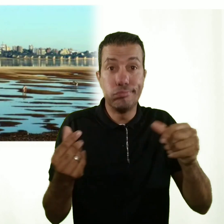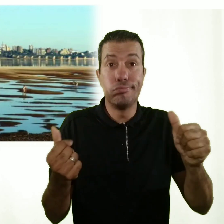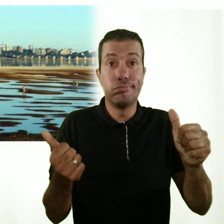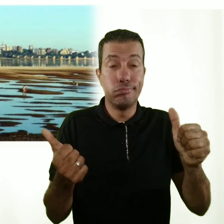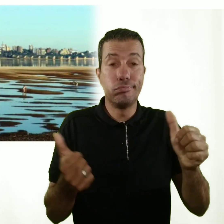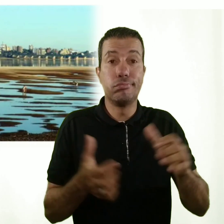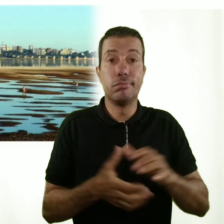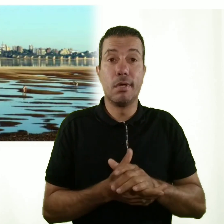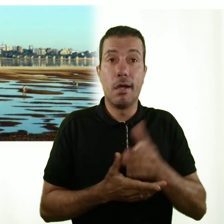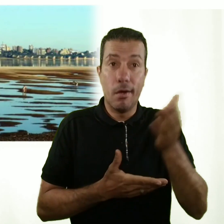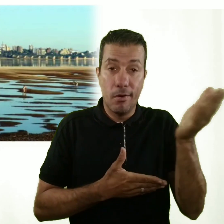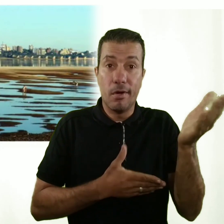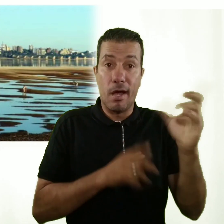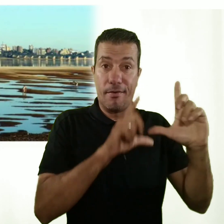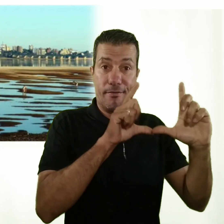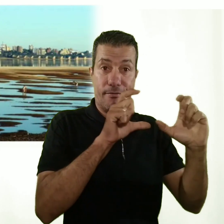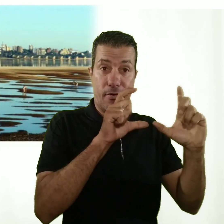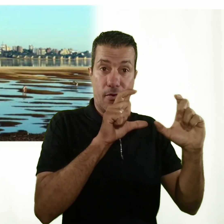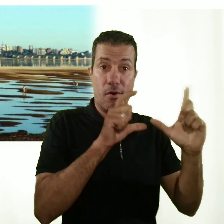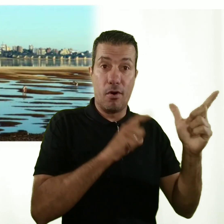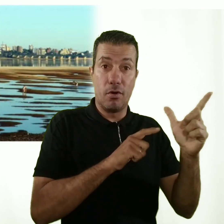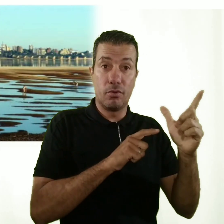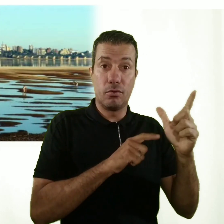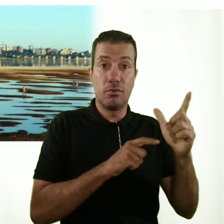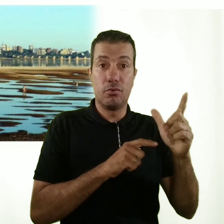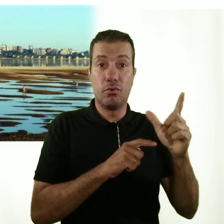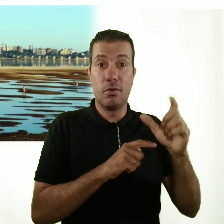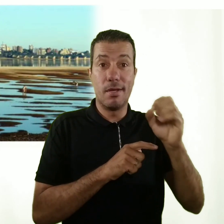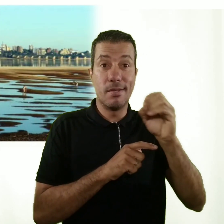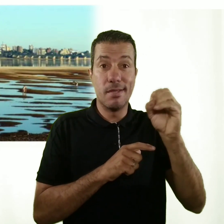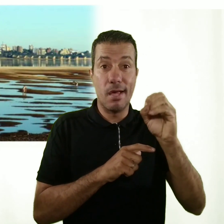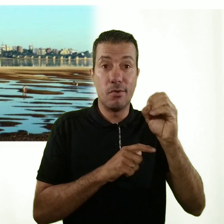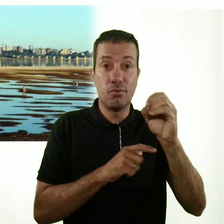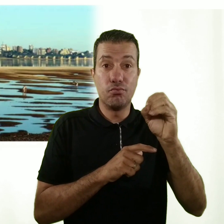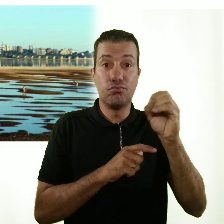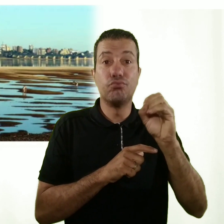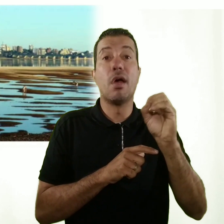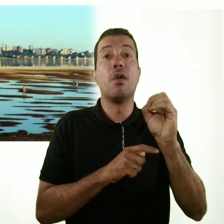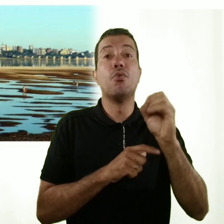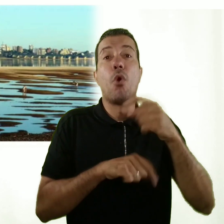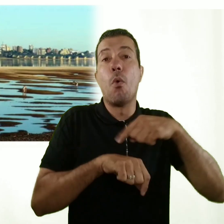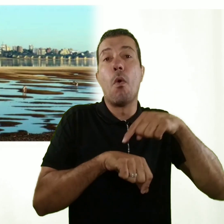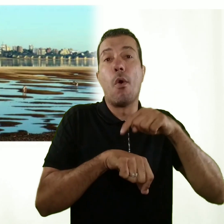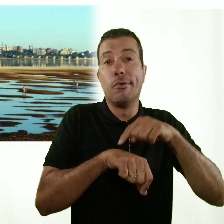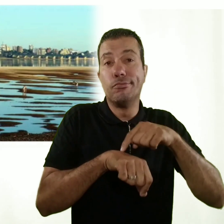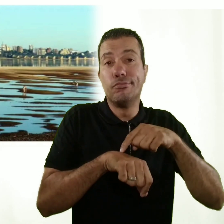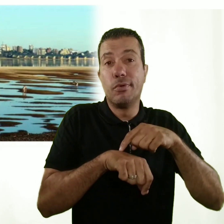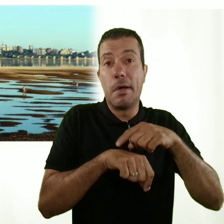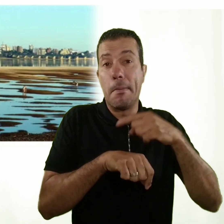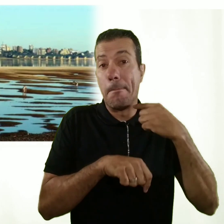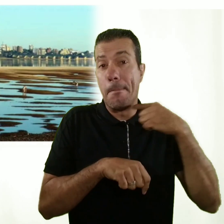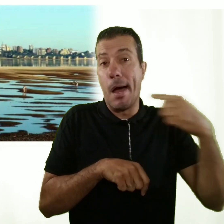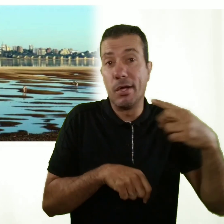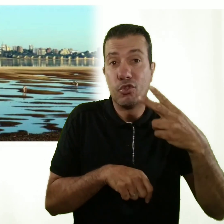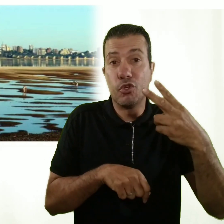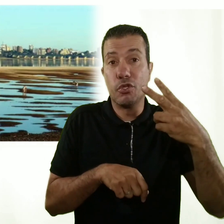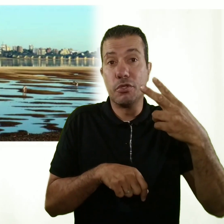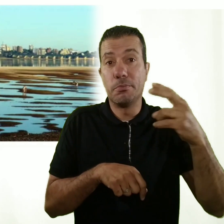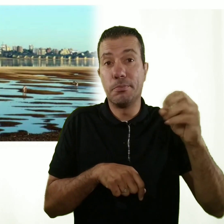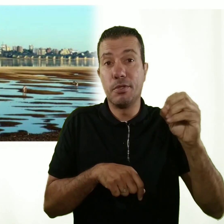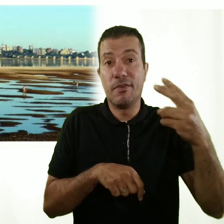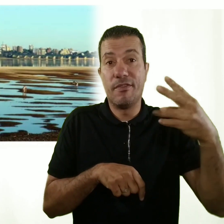Isso aqui é uma foto feita pelo jornal Zero Hora de Porto Alegre, em maio de 2020. O rio Uruguai